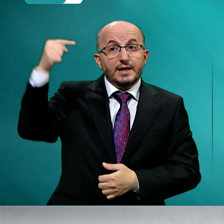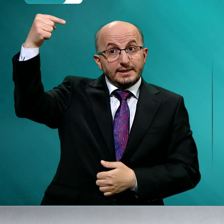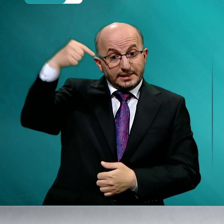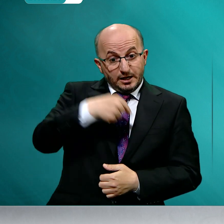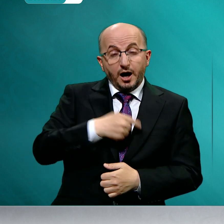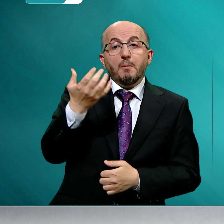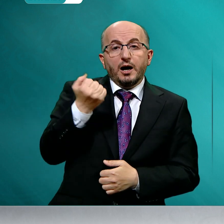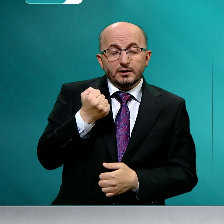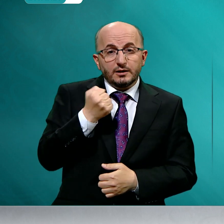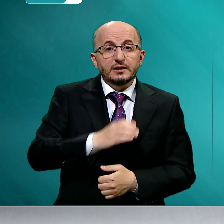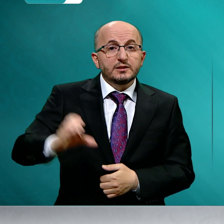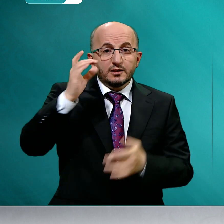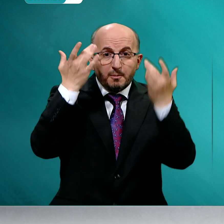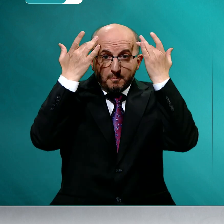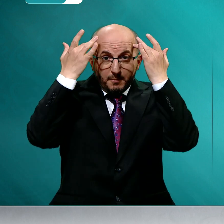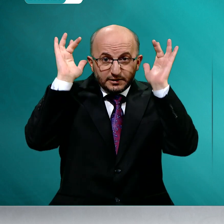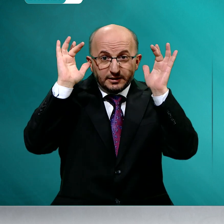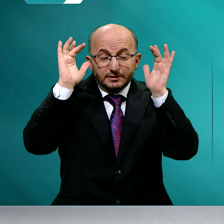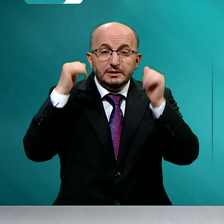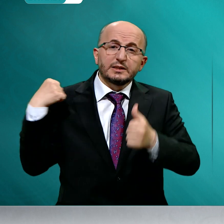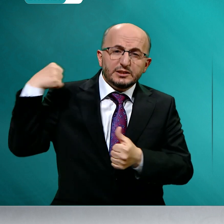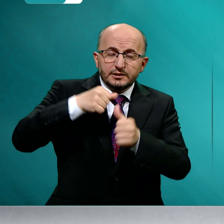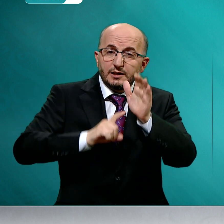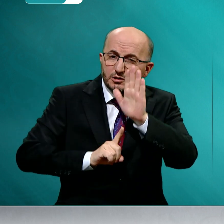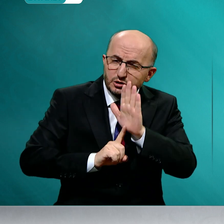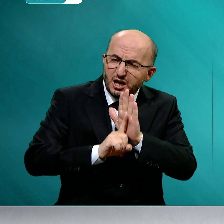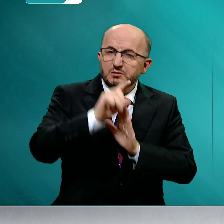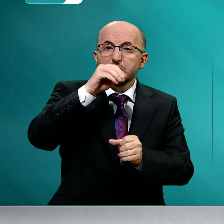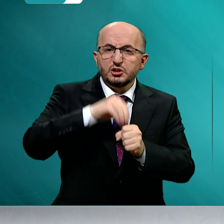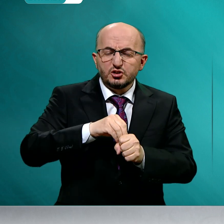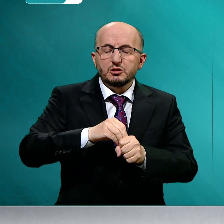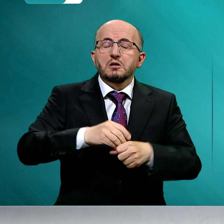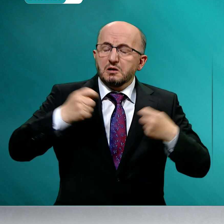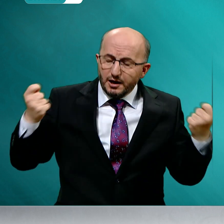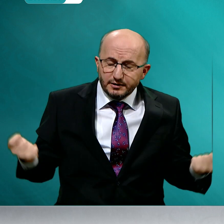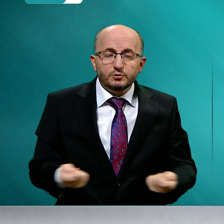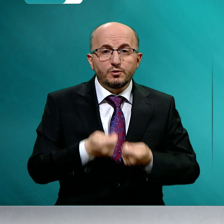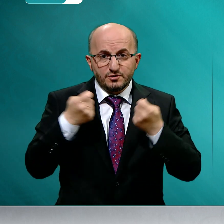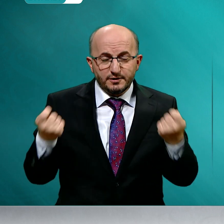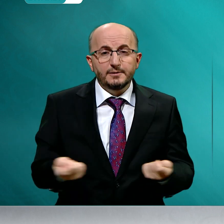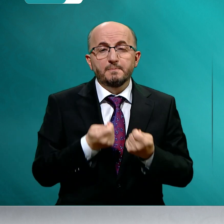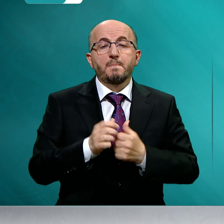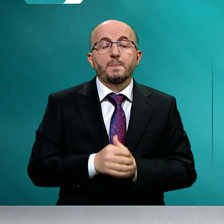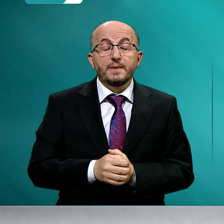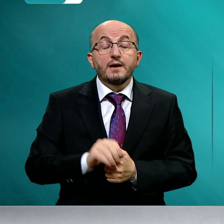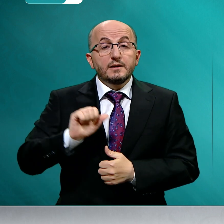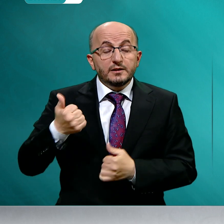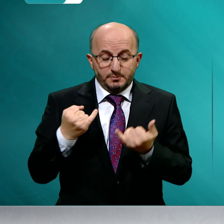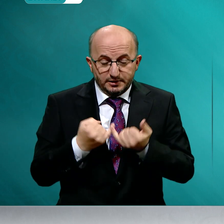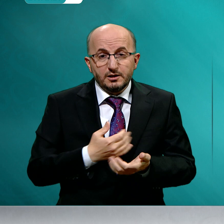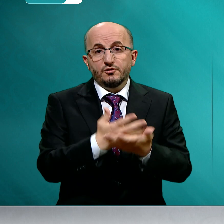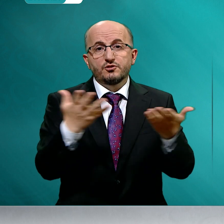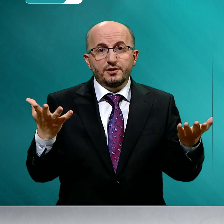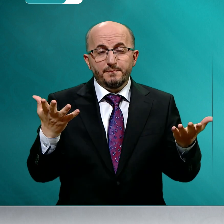alarak İslam medeniyetini yeniden inşa etmek için gayret gösterelim. Kıymetli